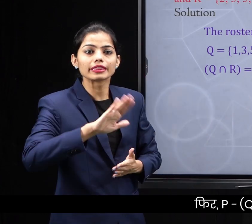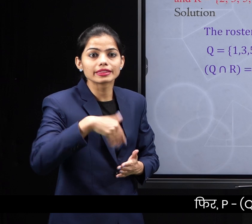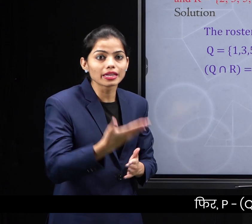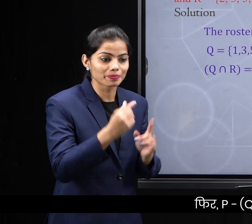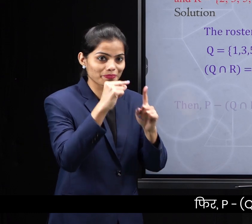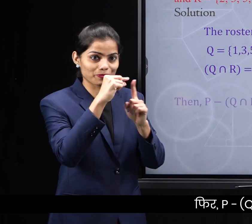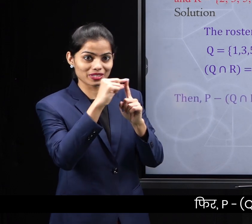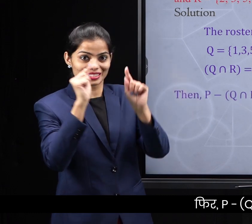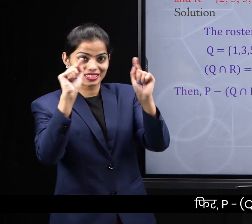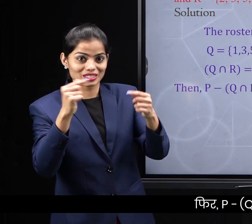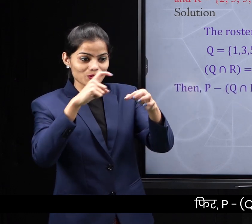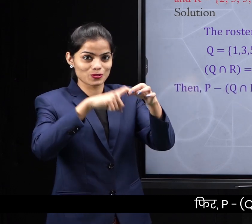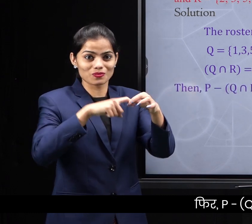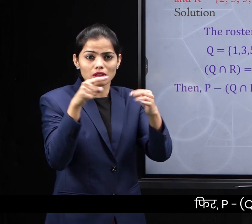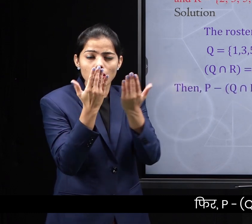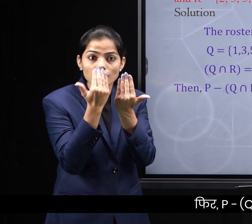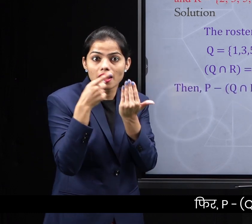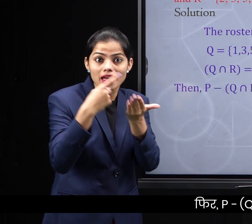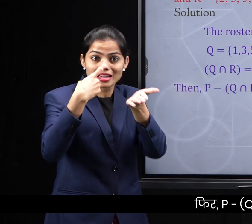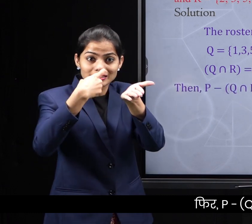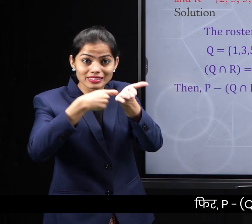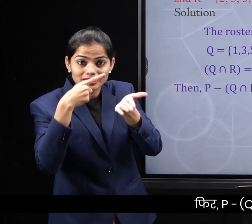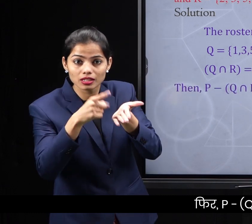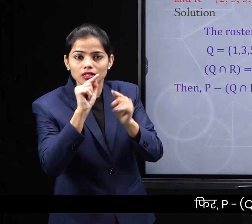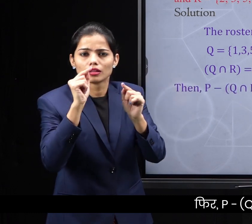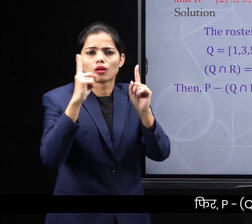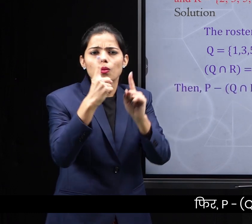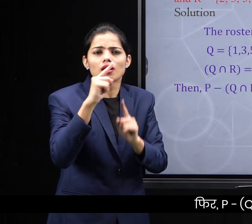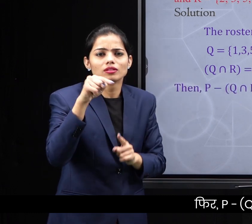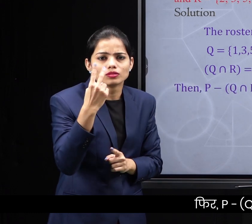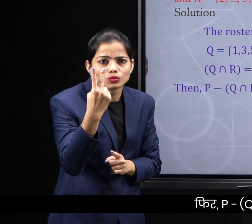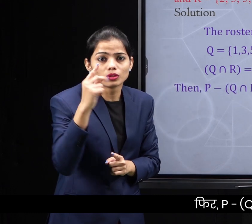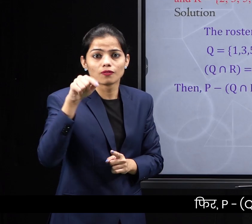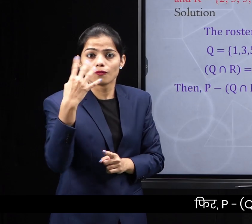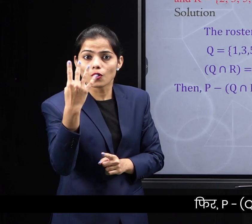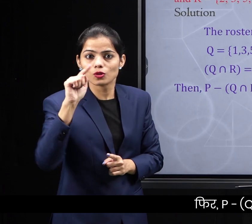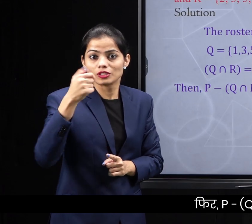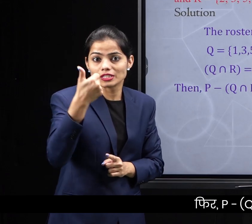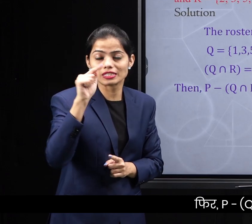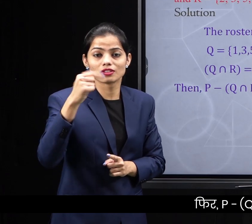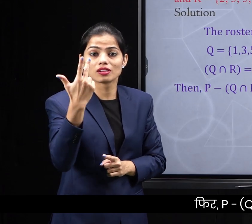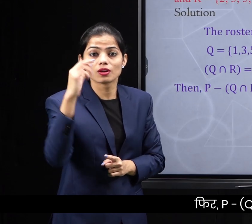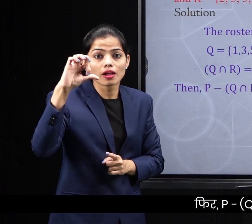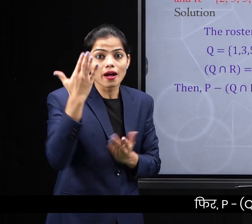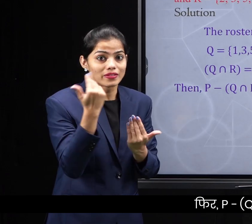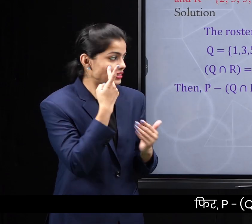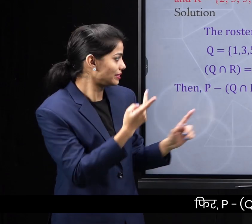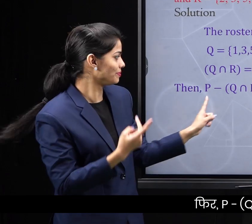फिर P minus Q इंटरसेक्शन R equals to 1, 2, 4, 6, 8, 9